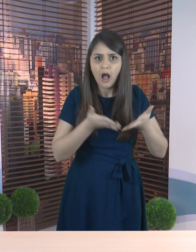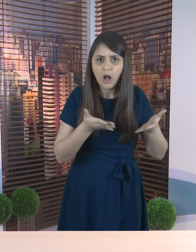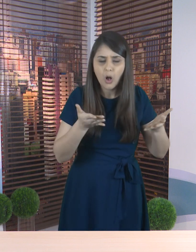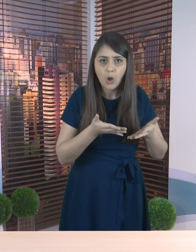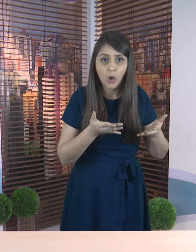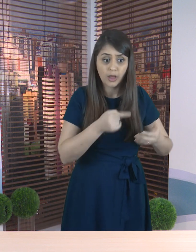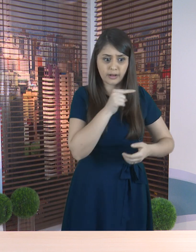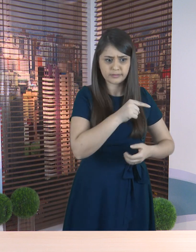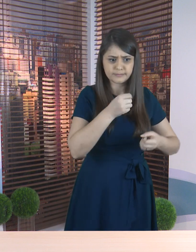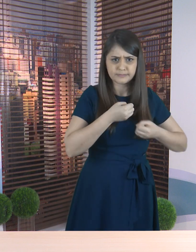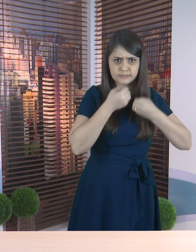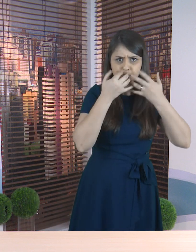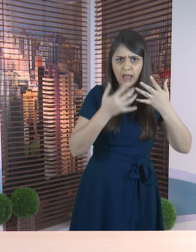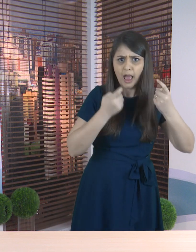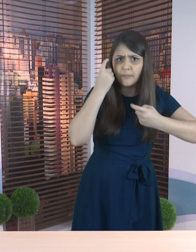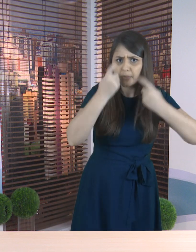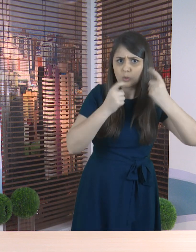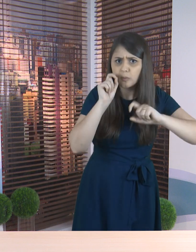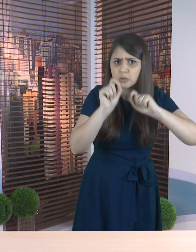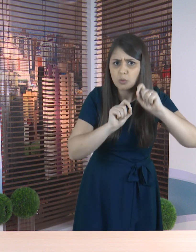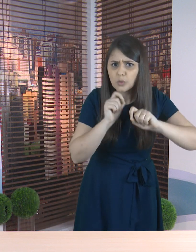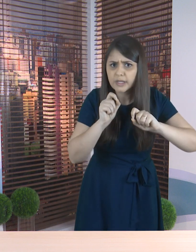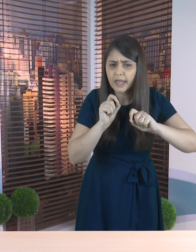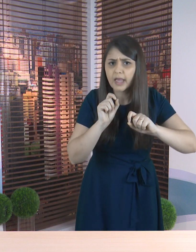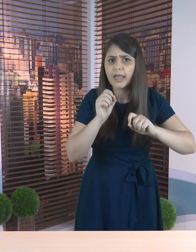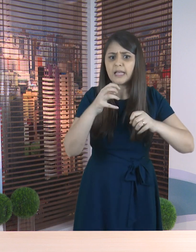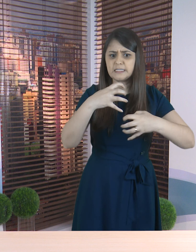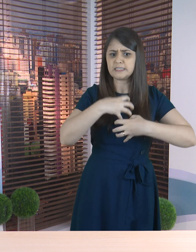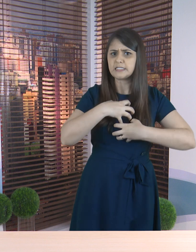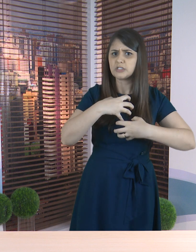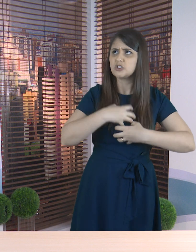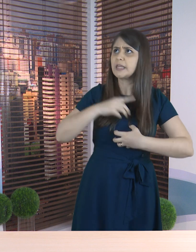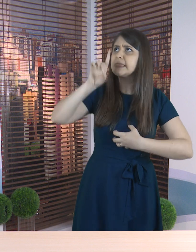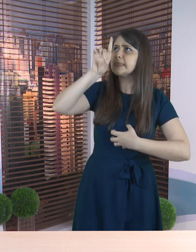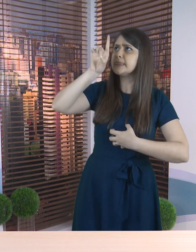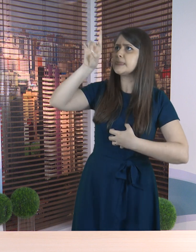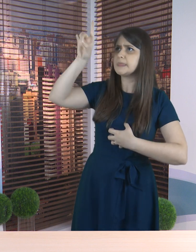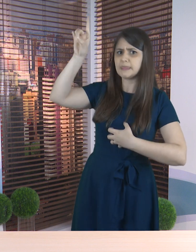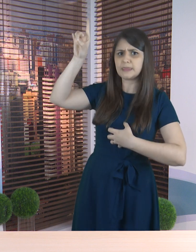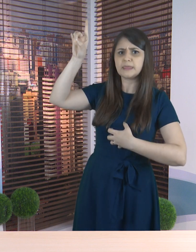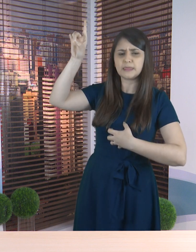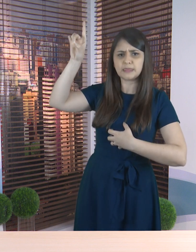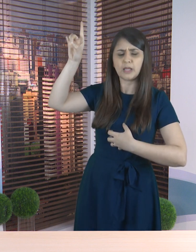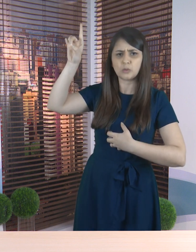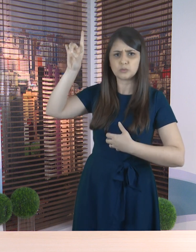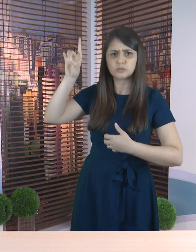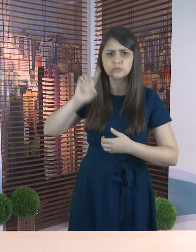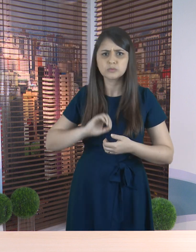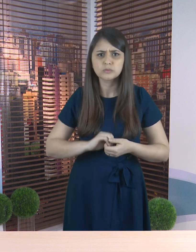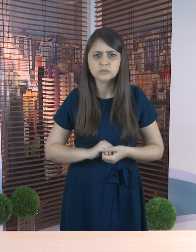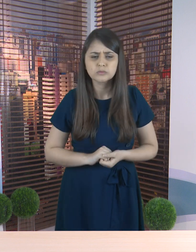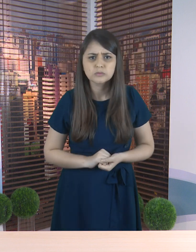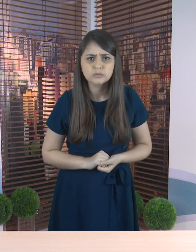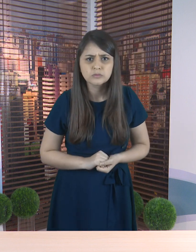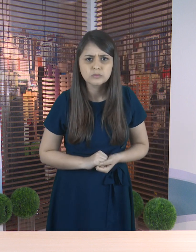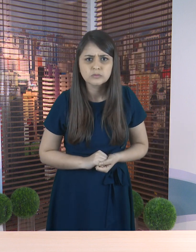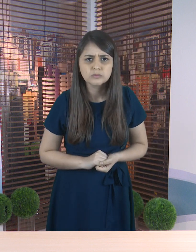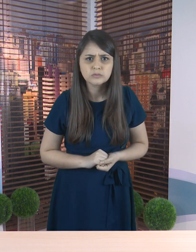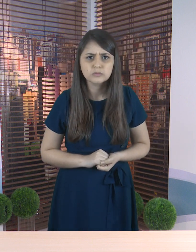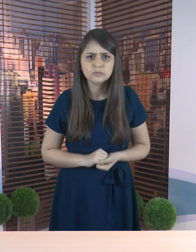Em seguida, ele foi esmagado ao perceber que seus amigos o desertaram, a ponto de se colocarem contra